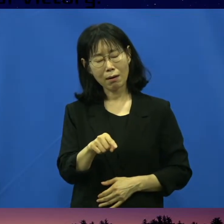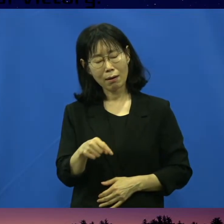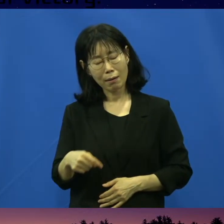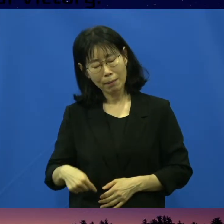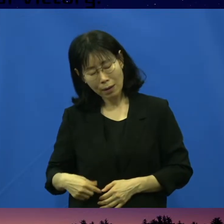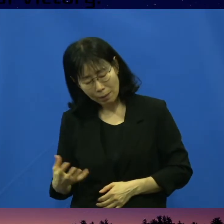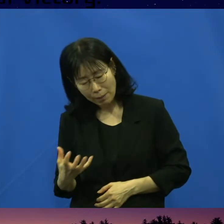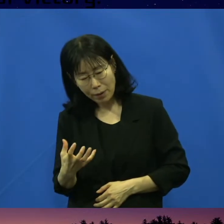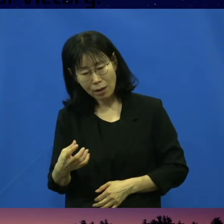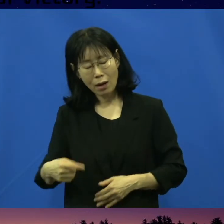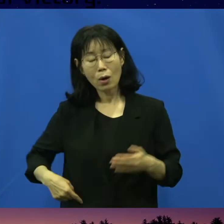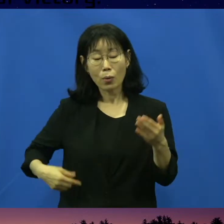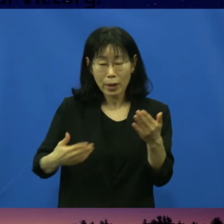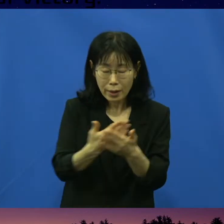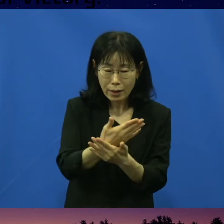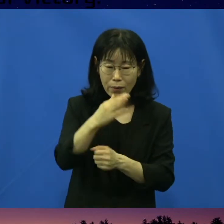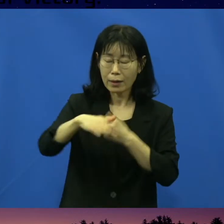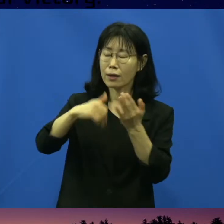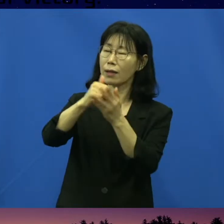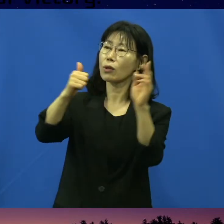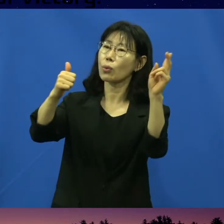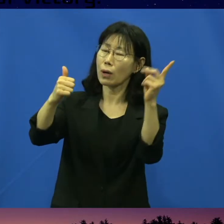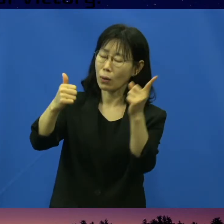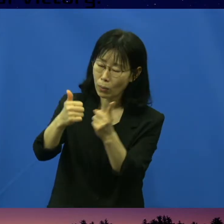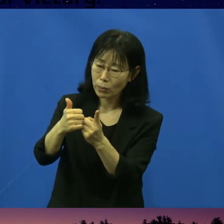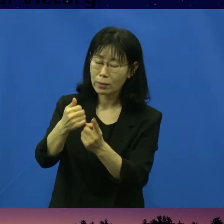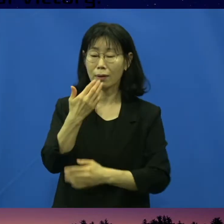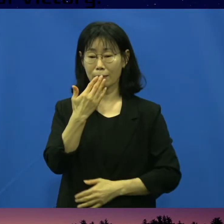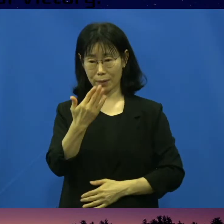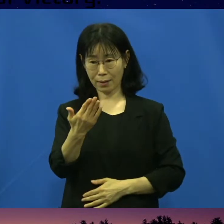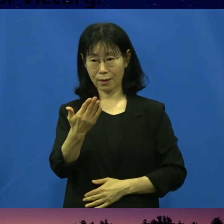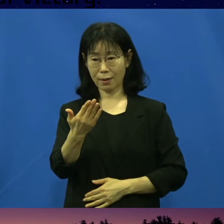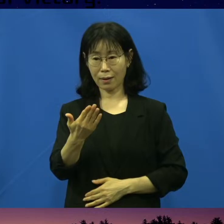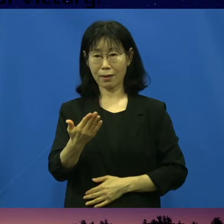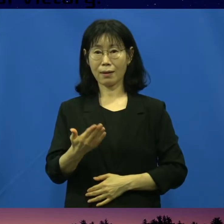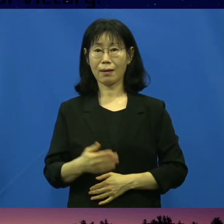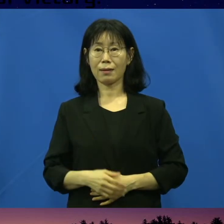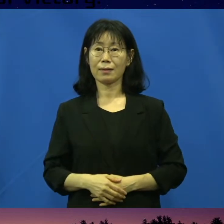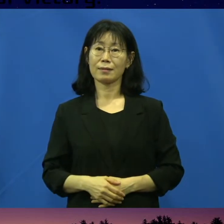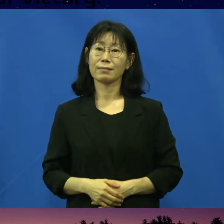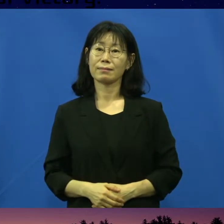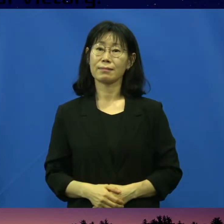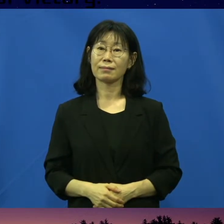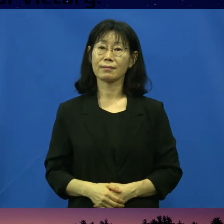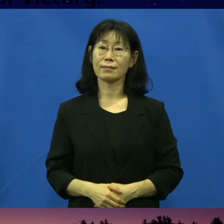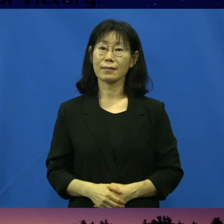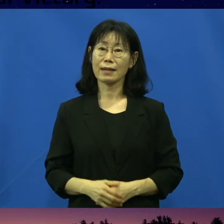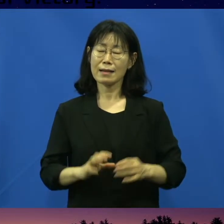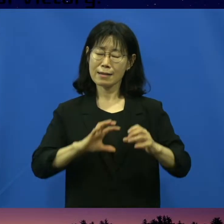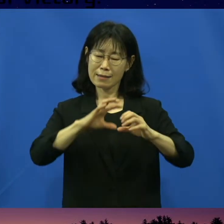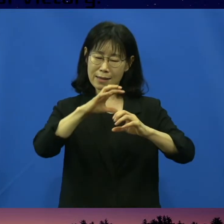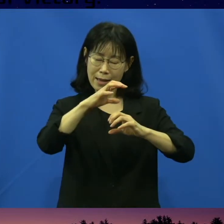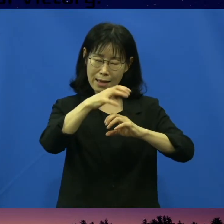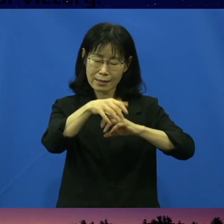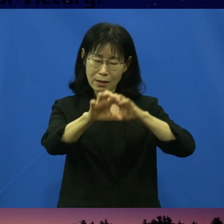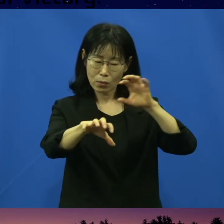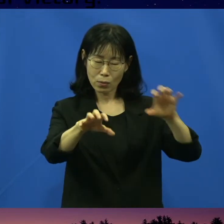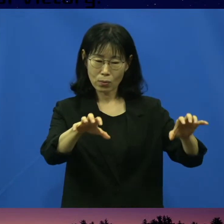그 감각이 없는 거예요. 오늘 인류가 가지고 있는 질병이 왜? 죄의